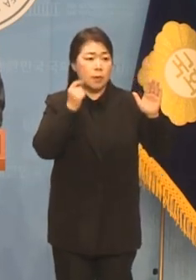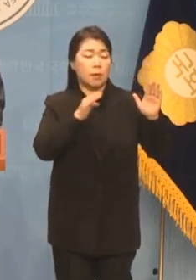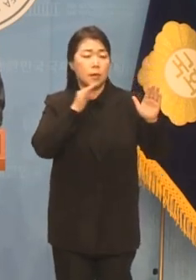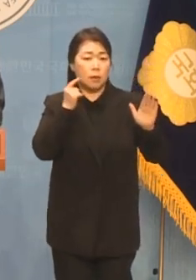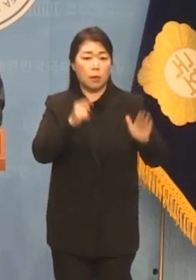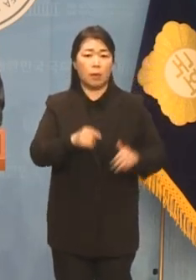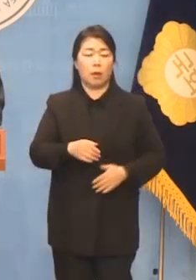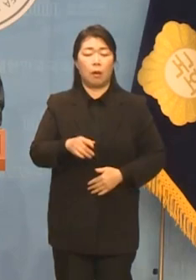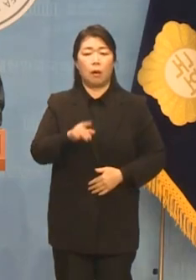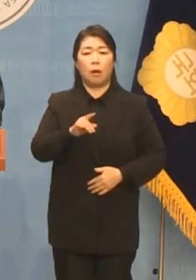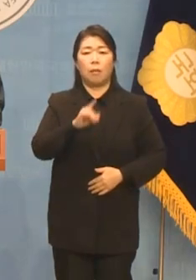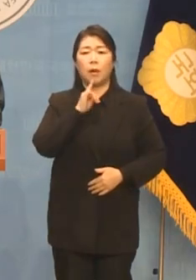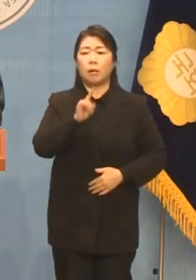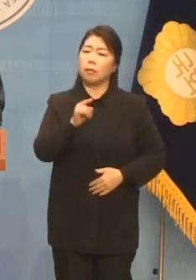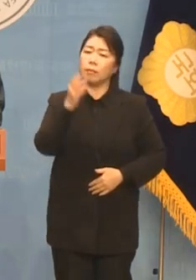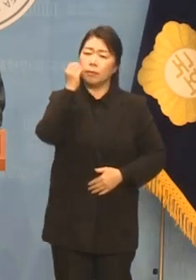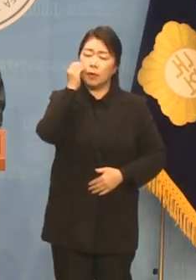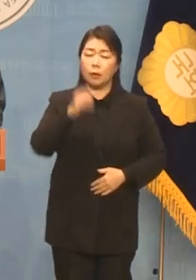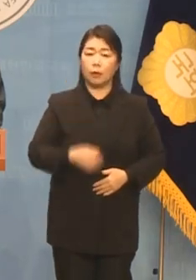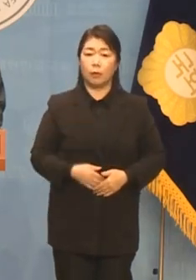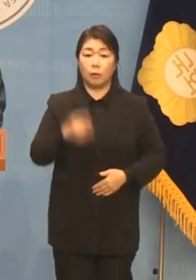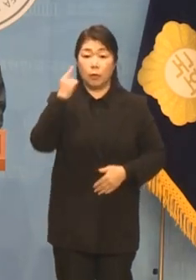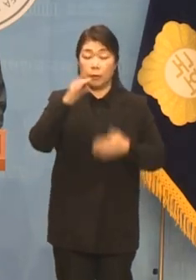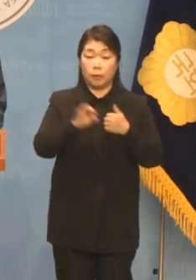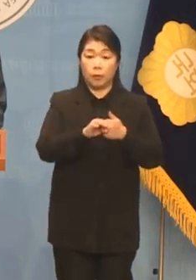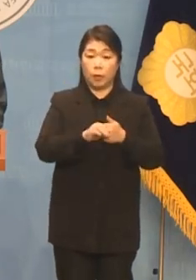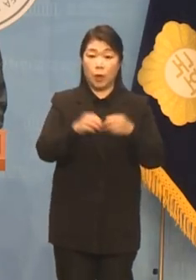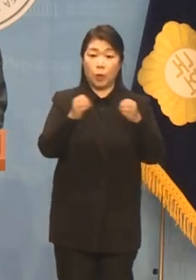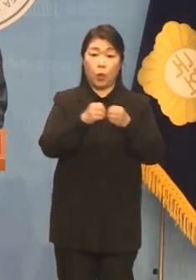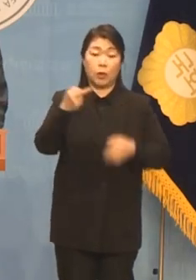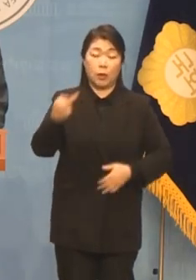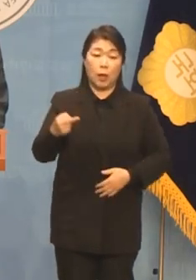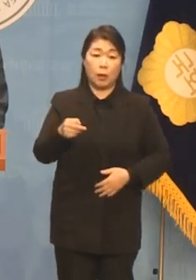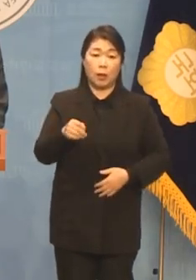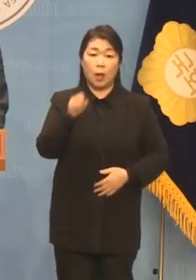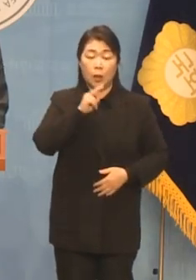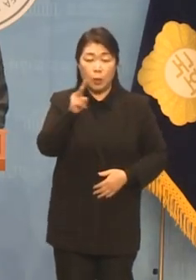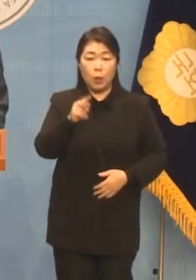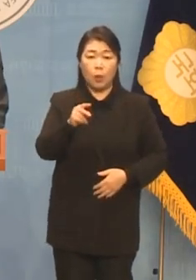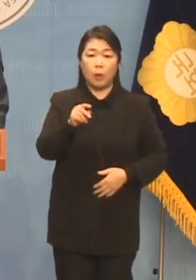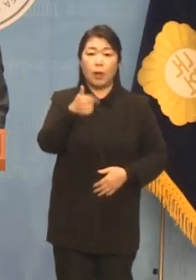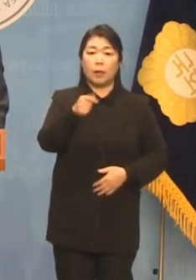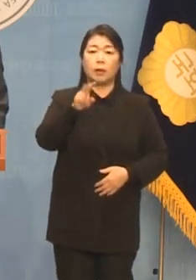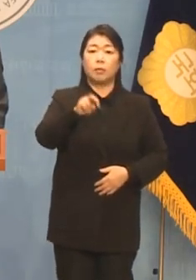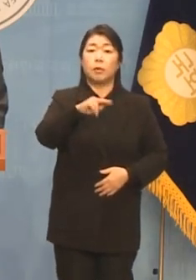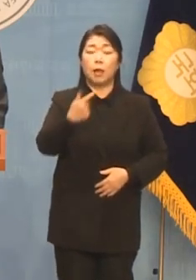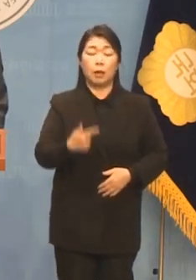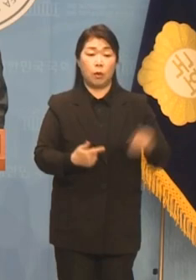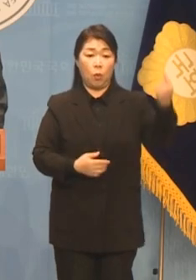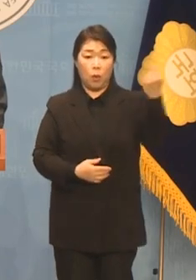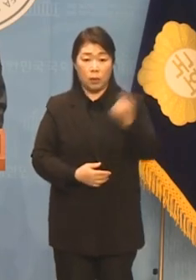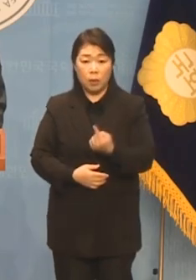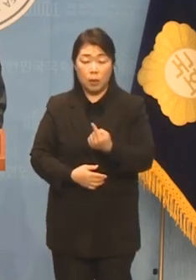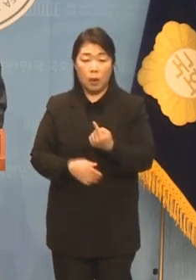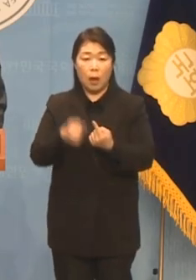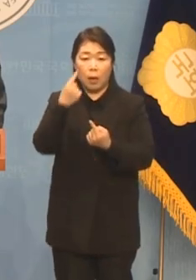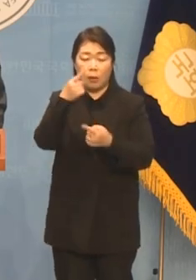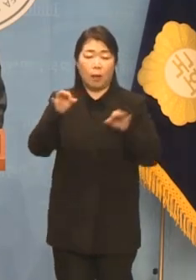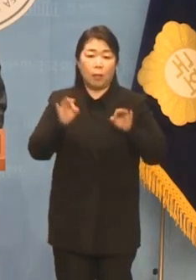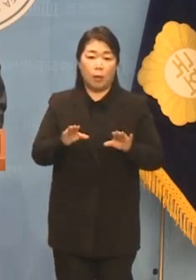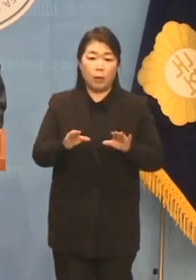의 재선한 지역구인 논산 룡 금산을 떠나 세종에 온지 한 달도 채되지 않은